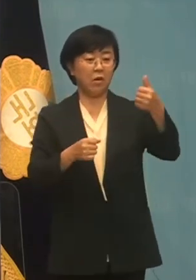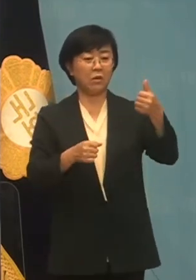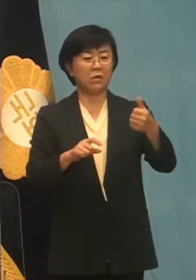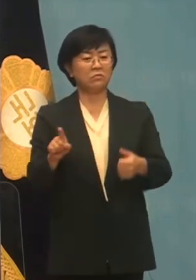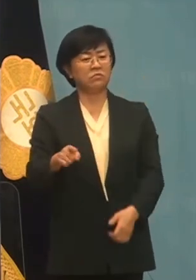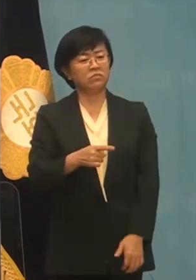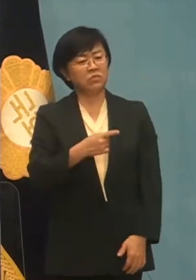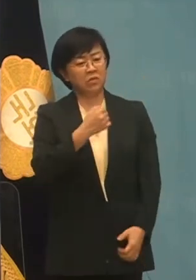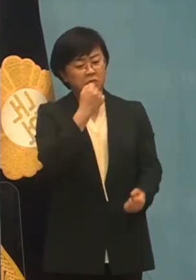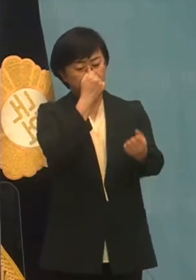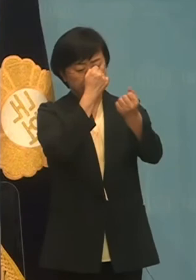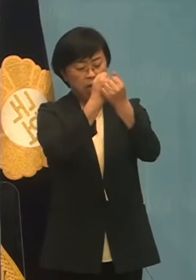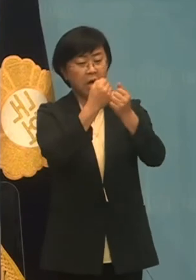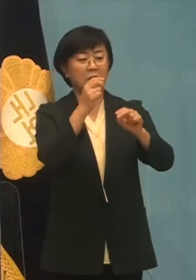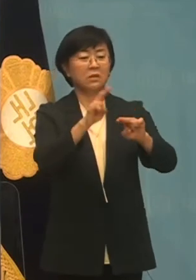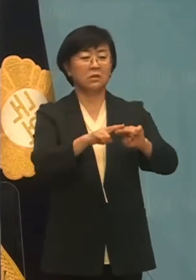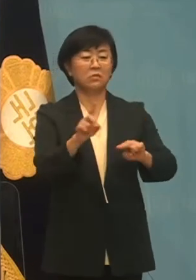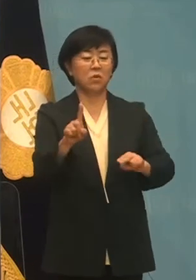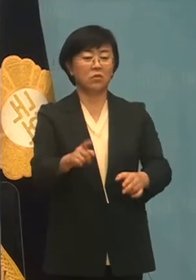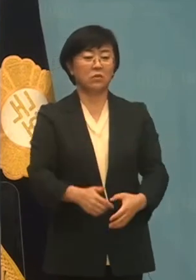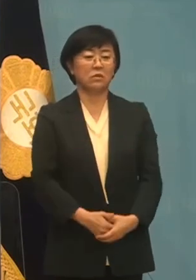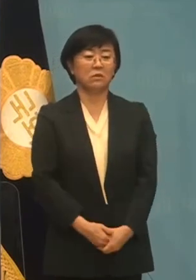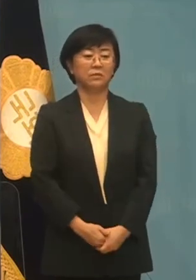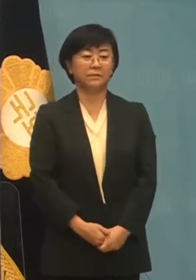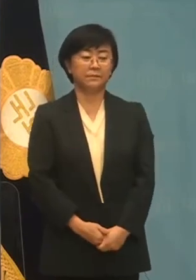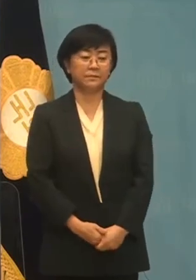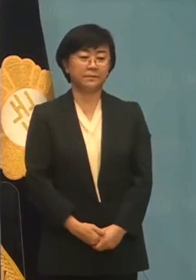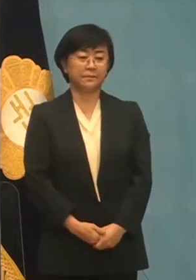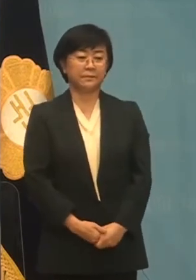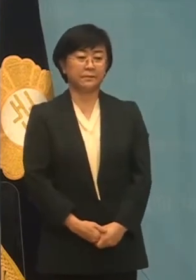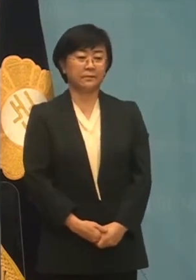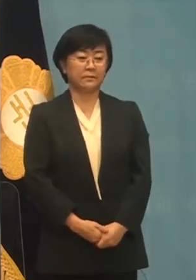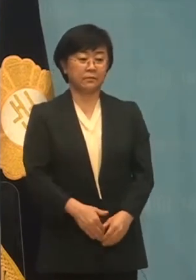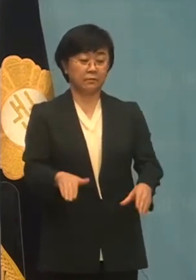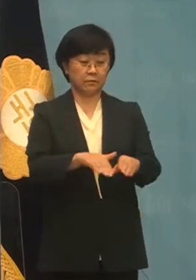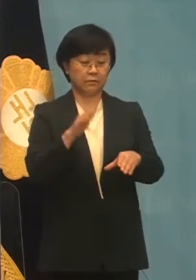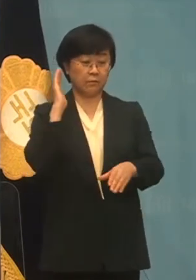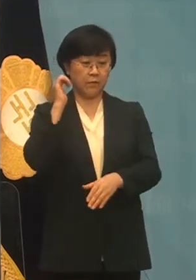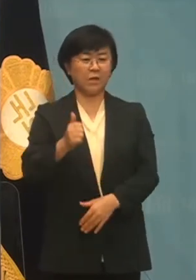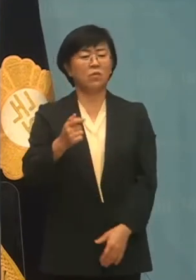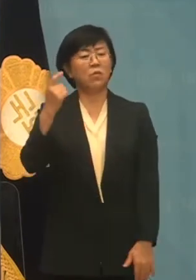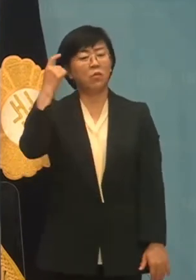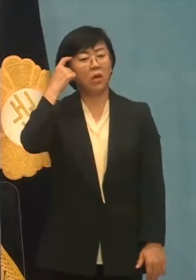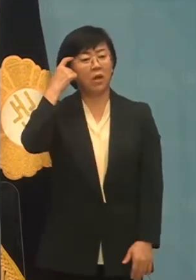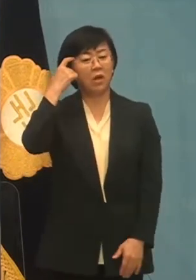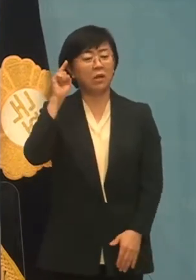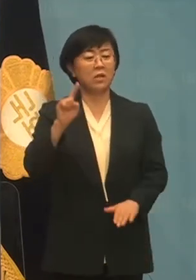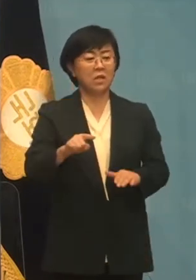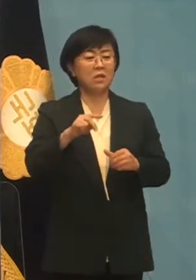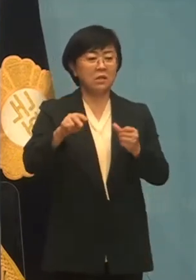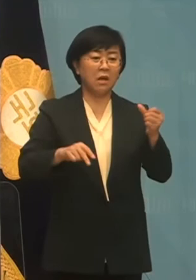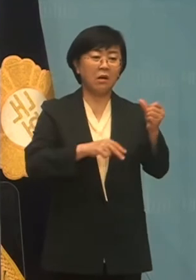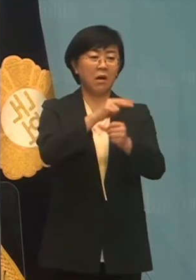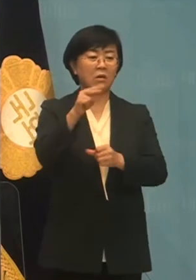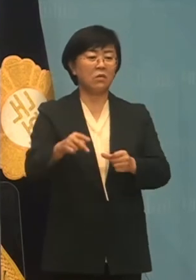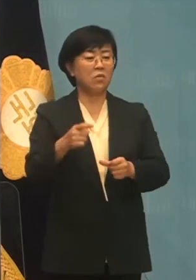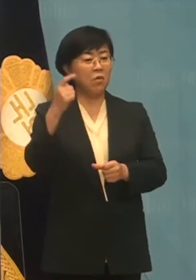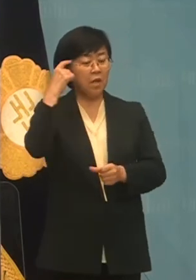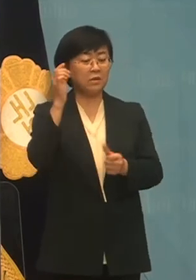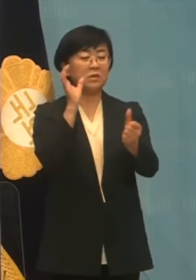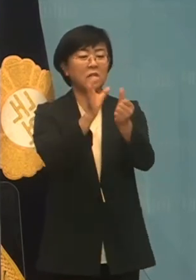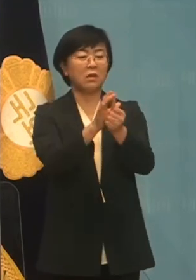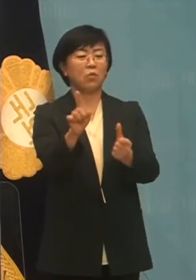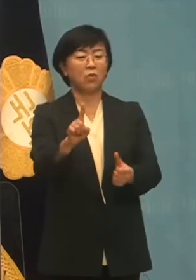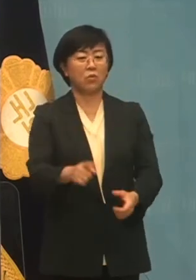무슨 양치로 그 자리에 앉아 있는 것입니까? 문재인 대통령은 도대체 이 사태를 어떻게